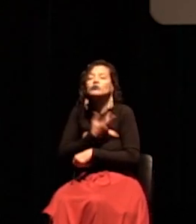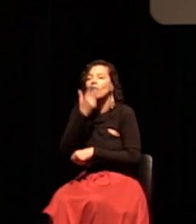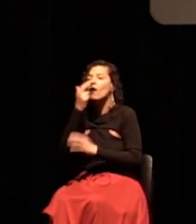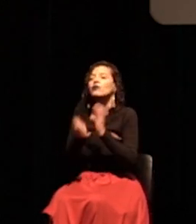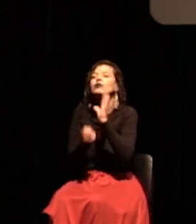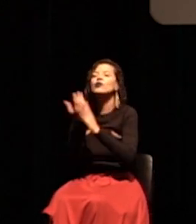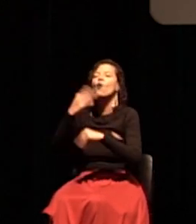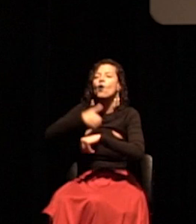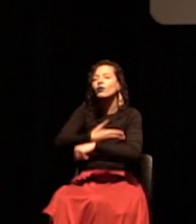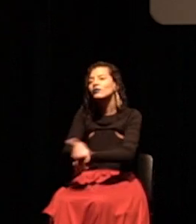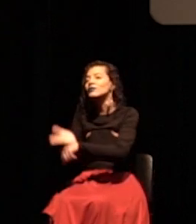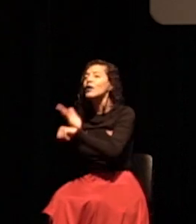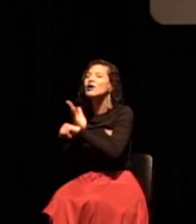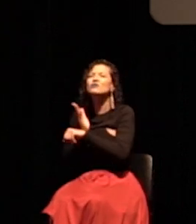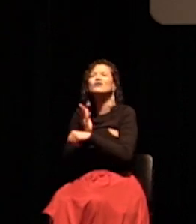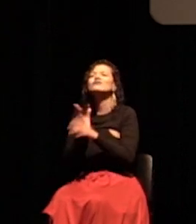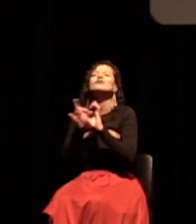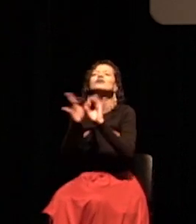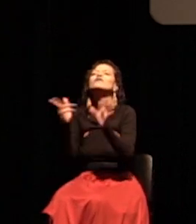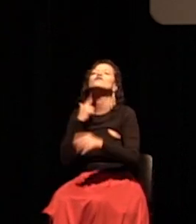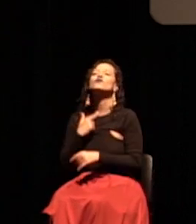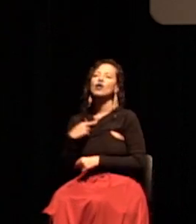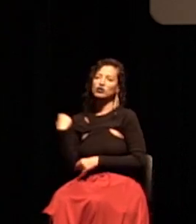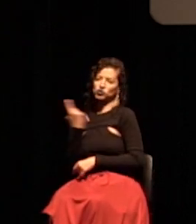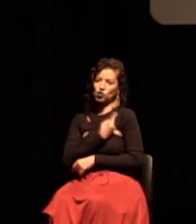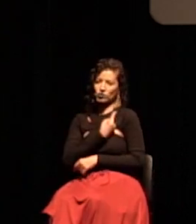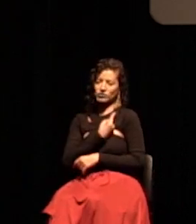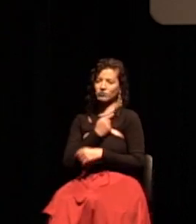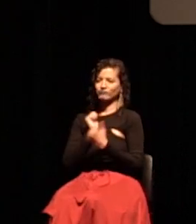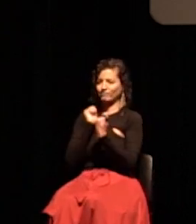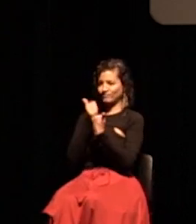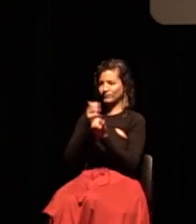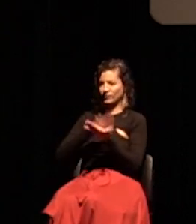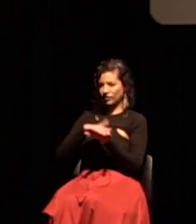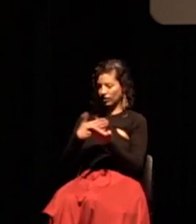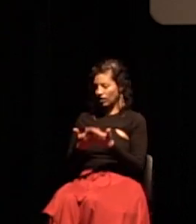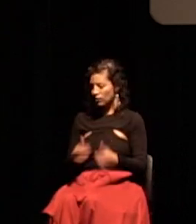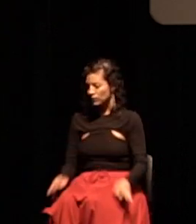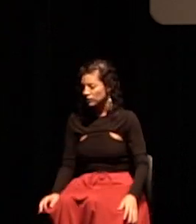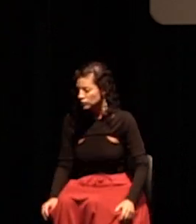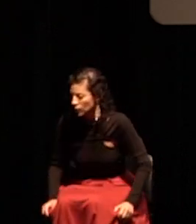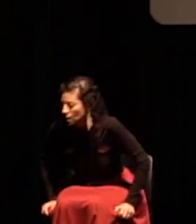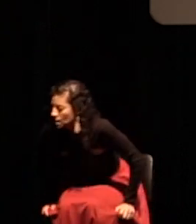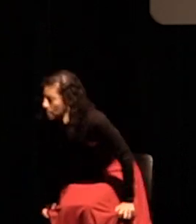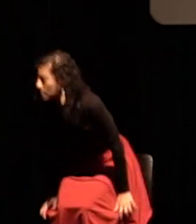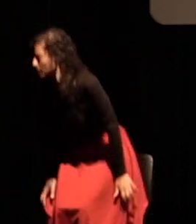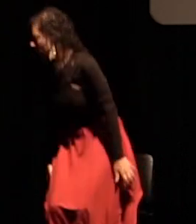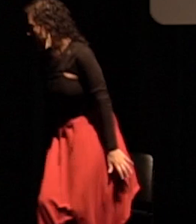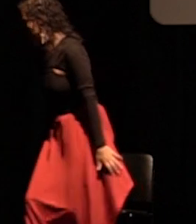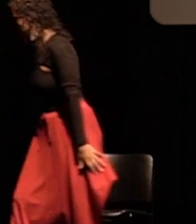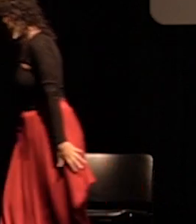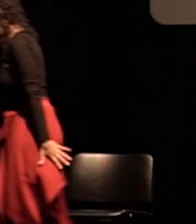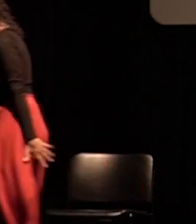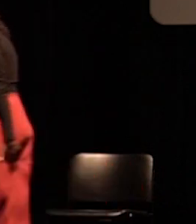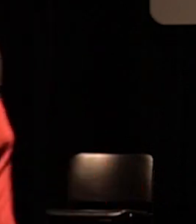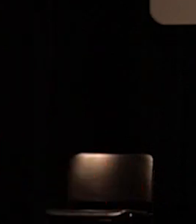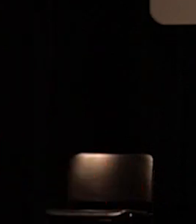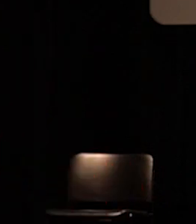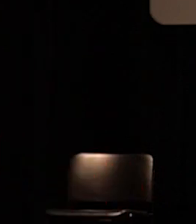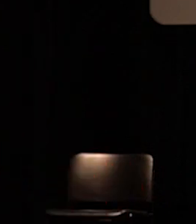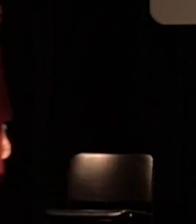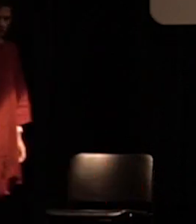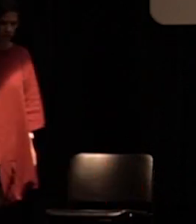o tempo como nós bem entendemos. Se vocês me permitem, isso não é uma arrogância, isto é uma teimosia,